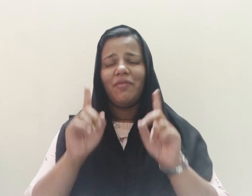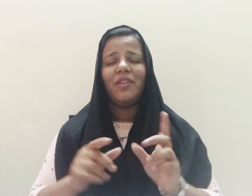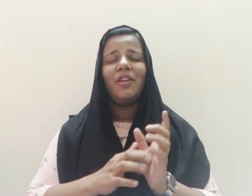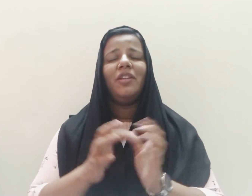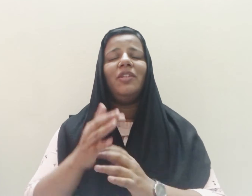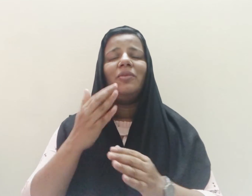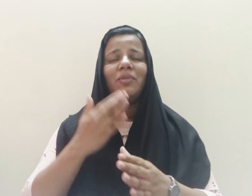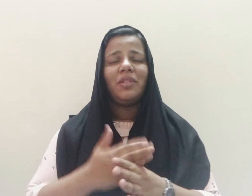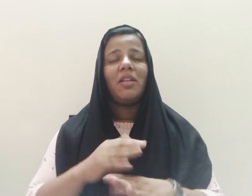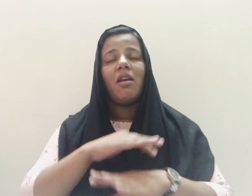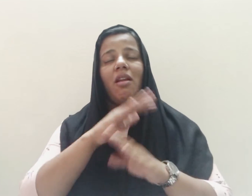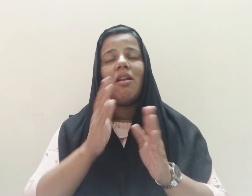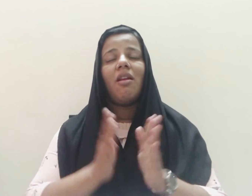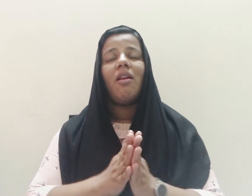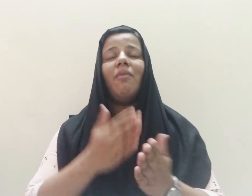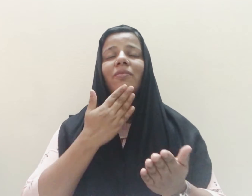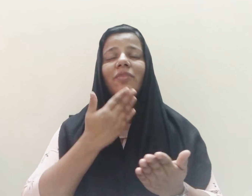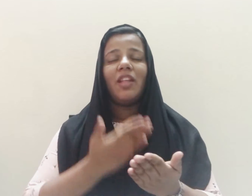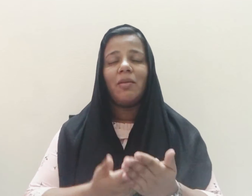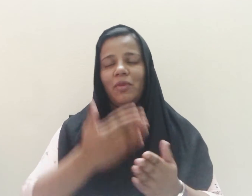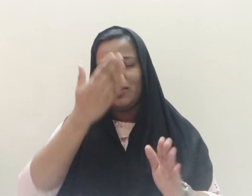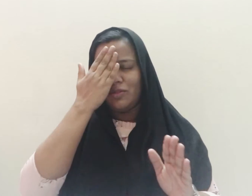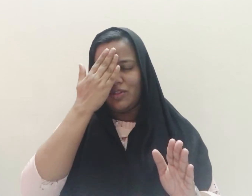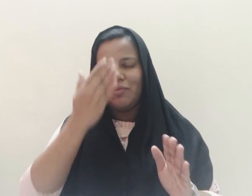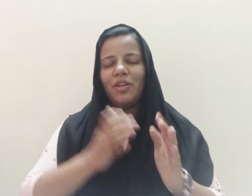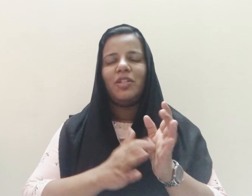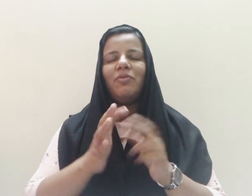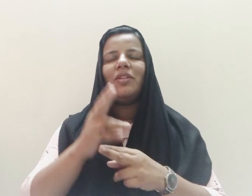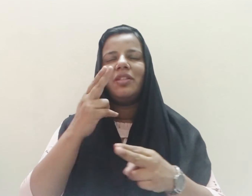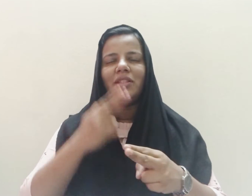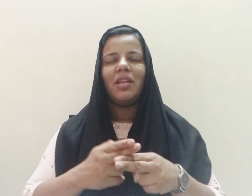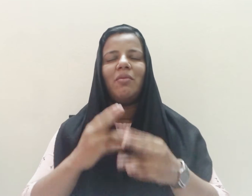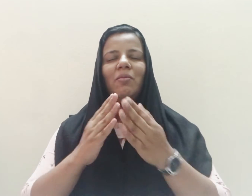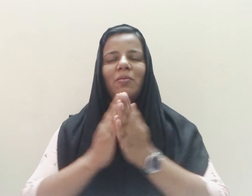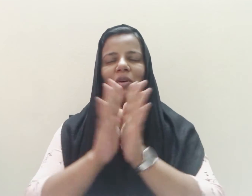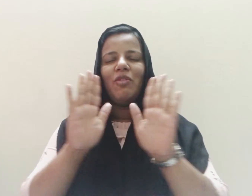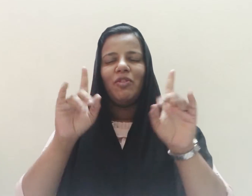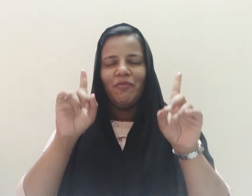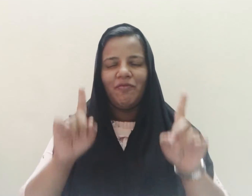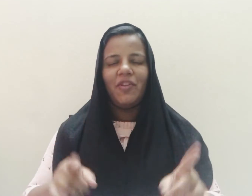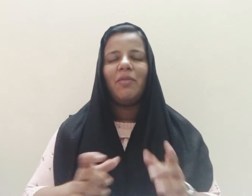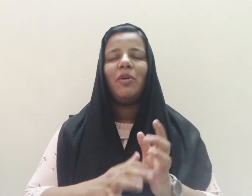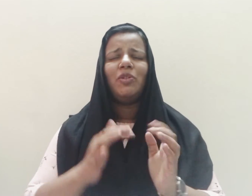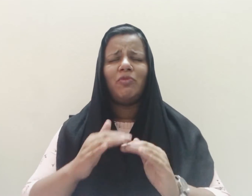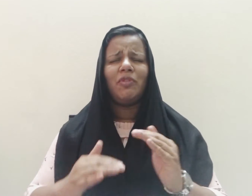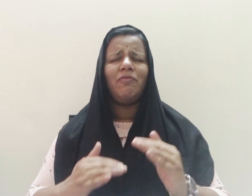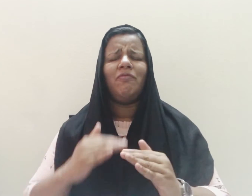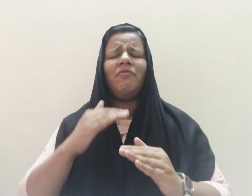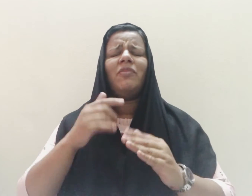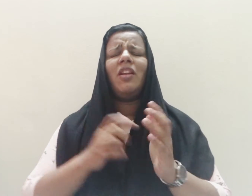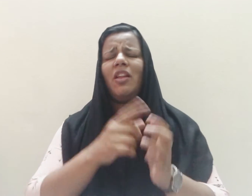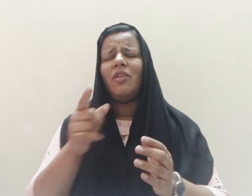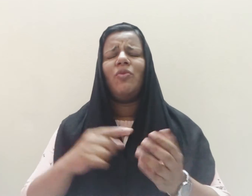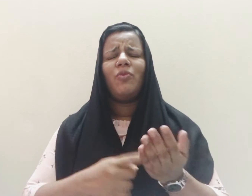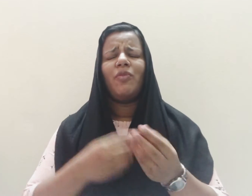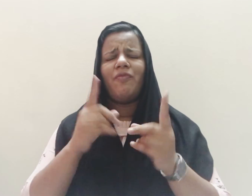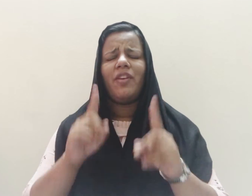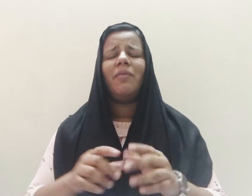ചെയ്യുന്ന എല്ലാ അത്ഭുതങ്ങൾക്കും നന്ദി പറയുന്നു. അങ്ങയുടെ നാമം മഹത്വപ്പെടുവാനിട വരണം. കർത്താവിൻ്റെ രാജ്യത്തിൻ്റെ വളർച്ചയ്ക്ക് വേണ്ടി തന്നെ കുഞ്ഞുങ്ങളെ ഒരുക്കണം. പ്രാർത്ഥന കേട്ടതിന്